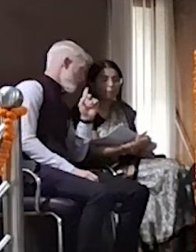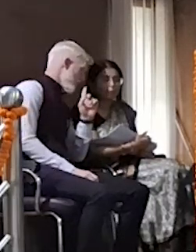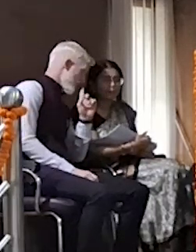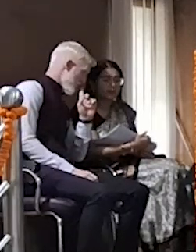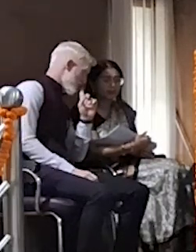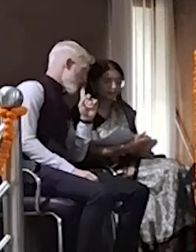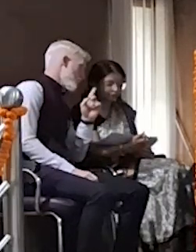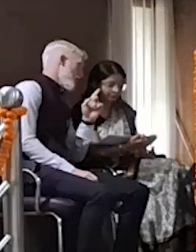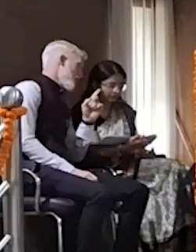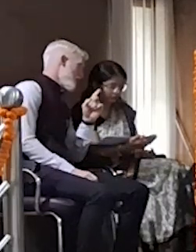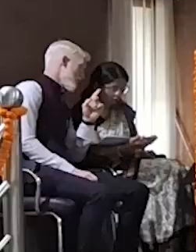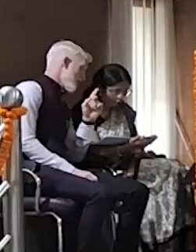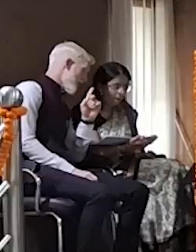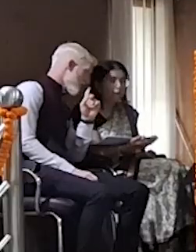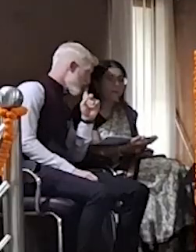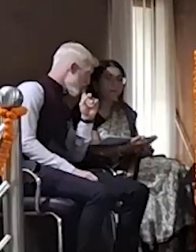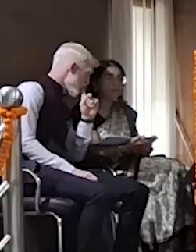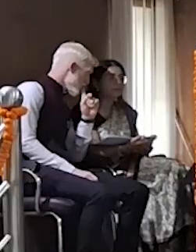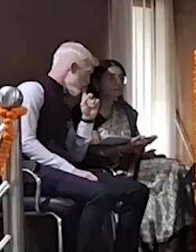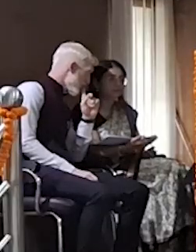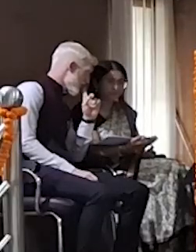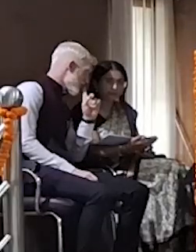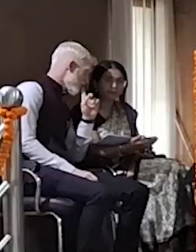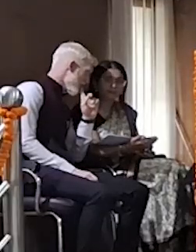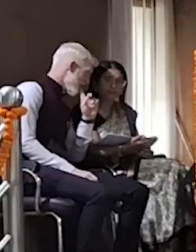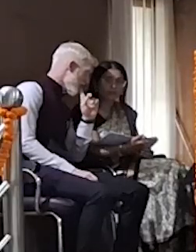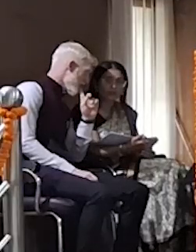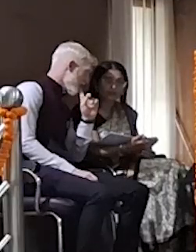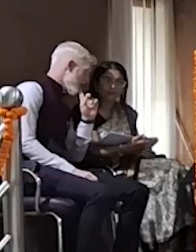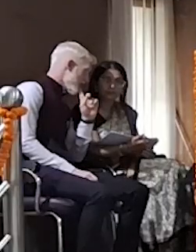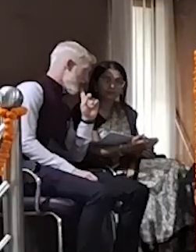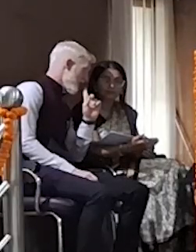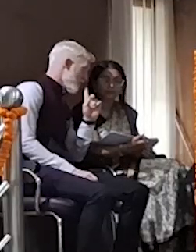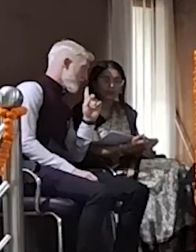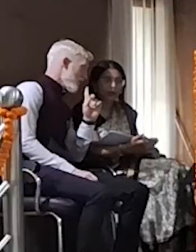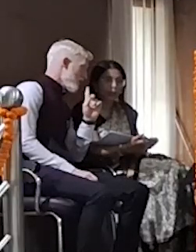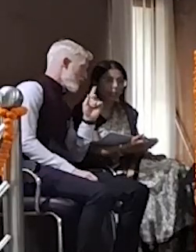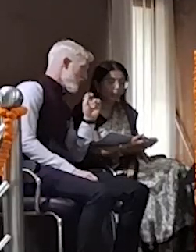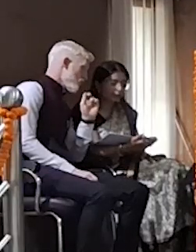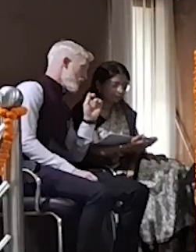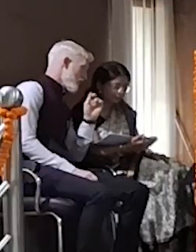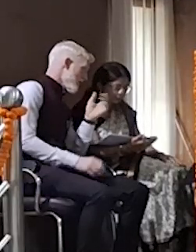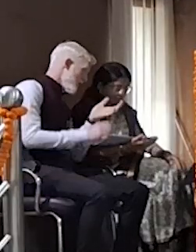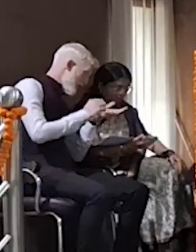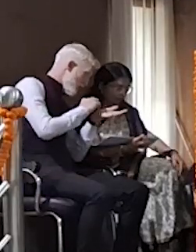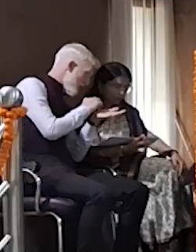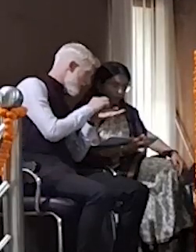आदरणीय सुनील सरकुलकर जी, डॉक्टर चारू यादव मैडम और